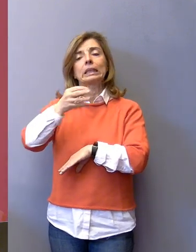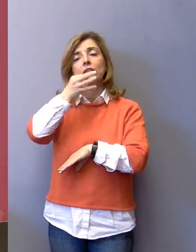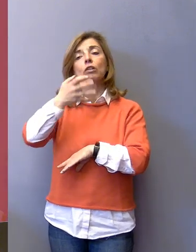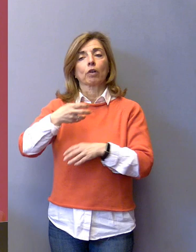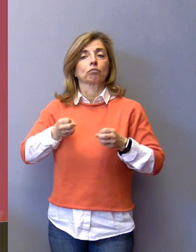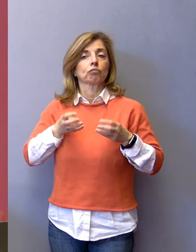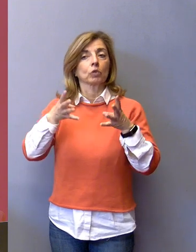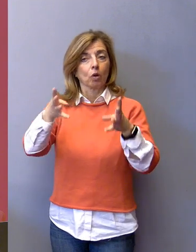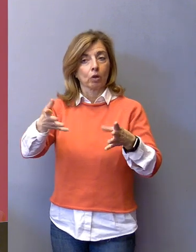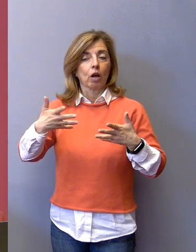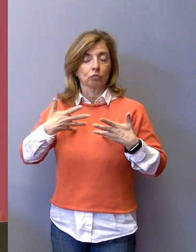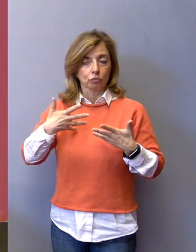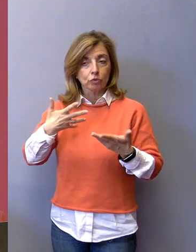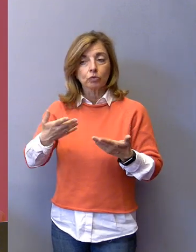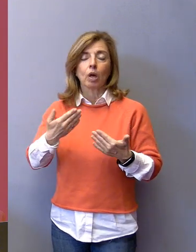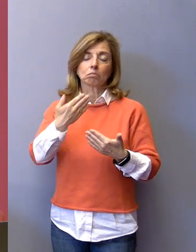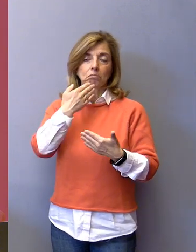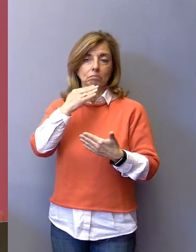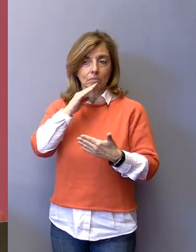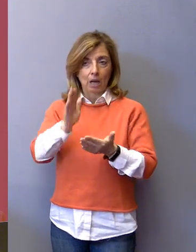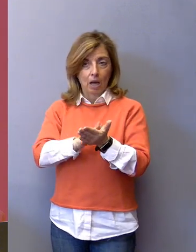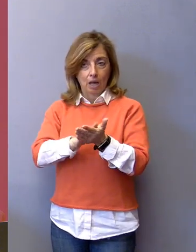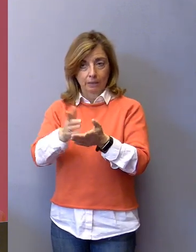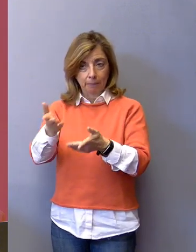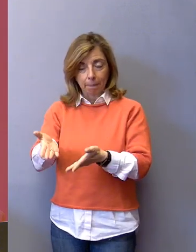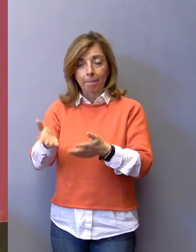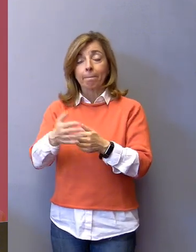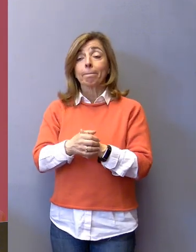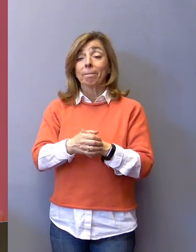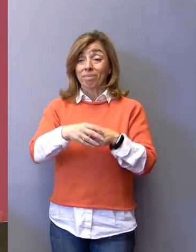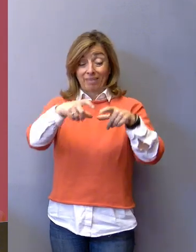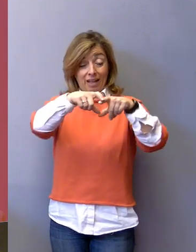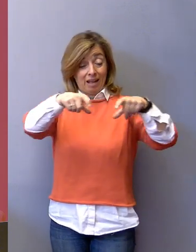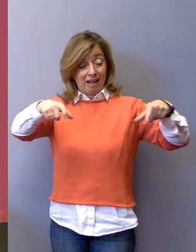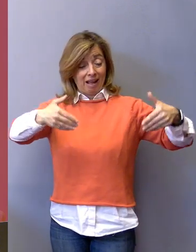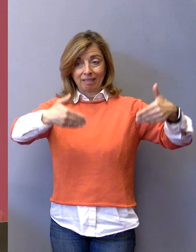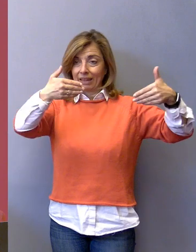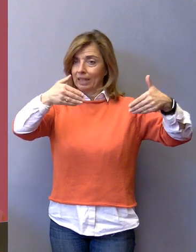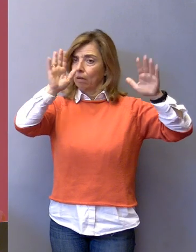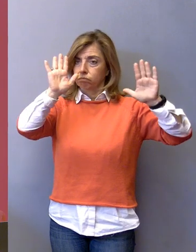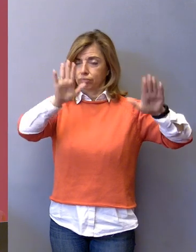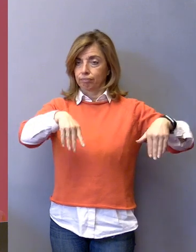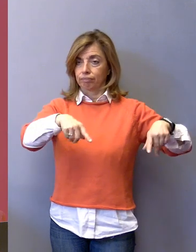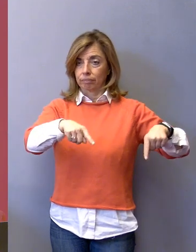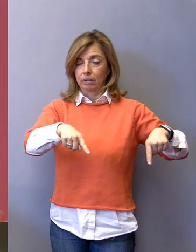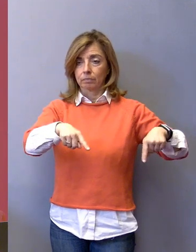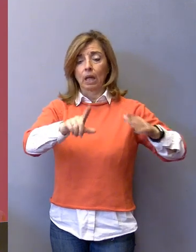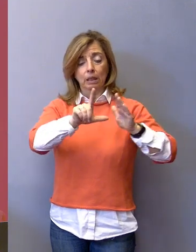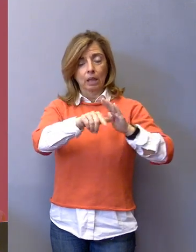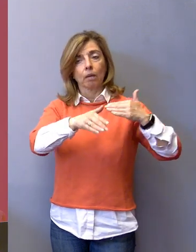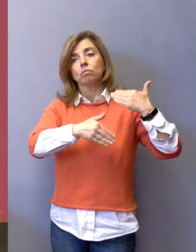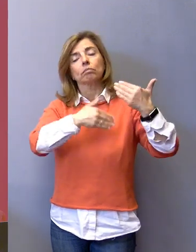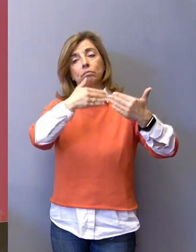meritevole passato un po' di tempo con la diga che è stata demolita ora la fase